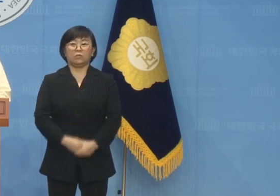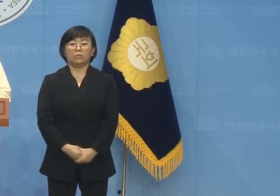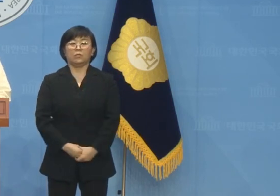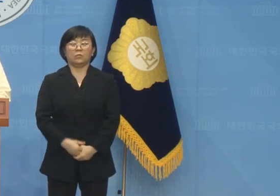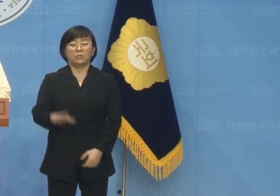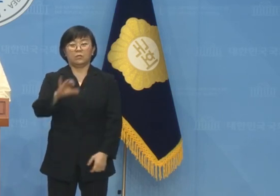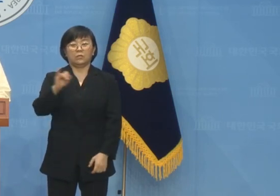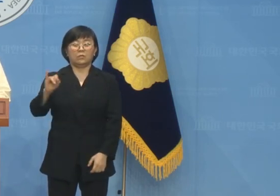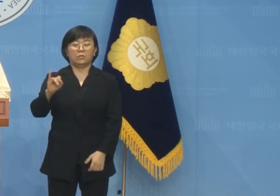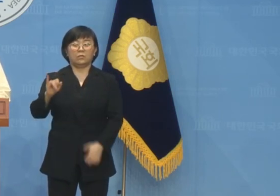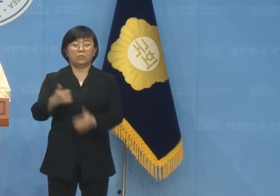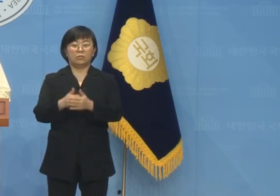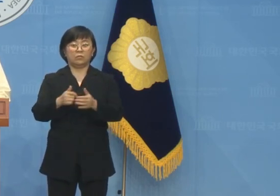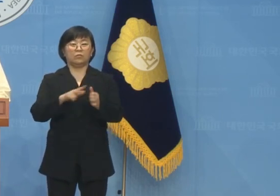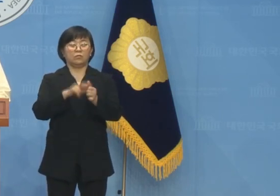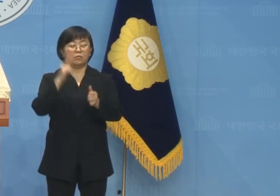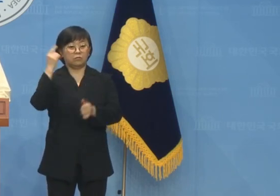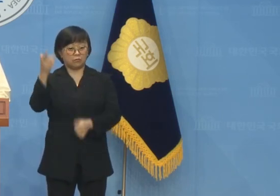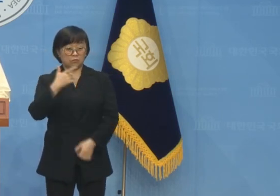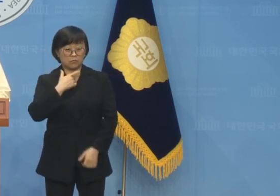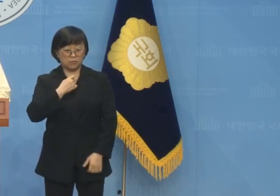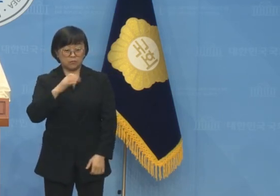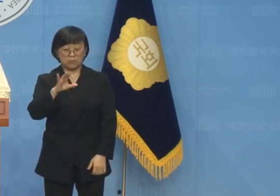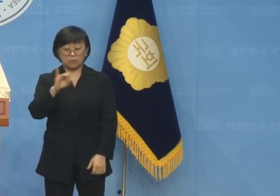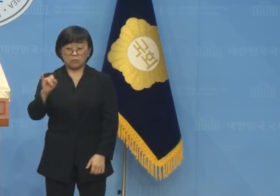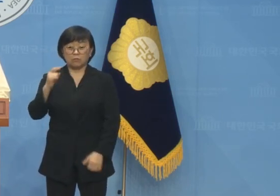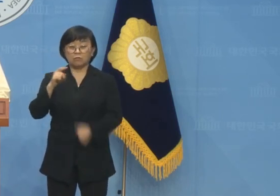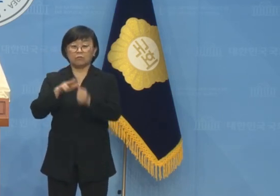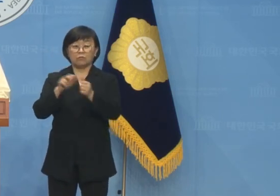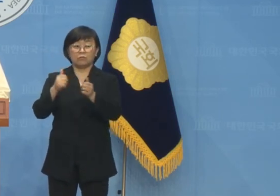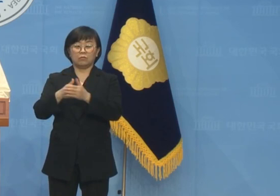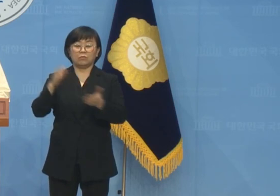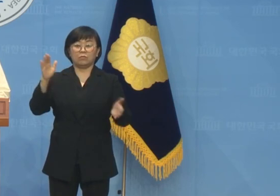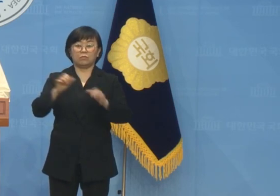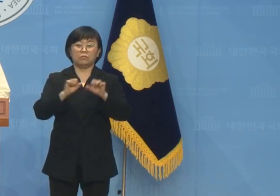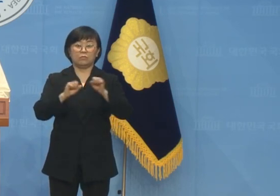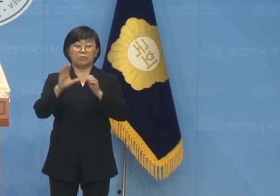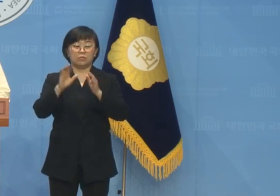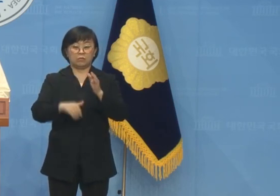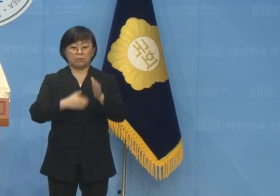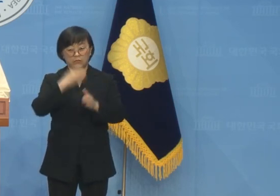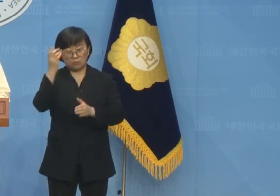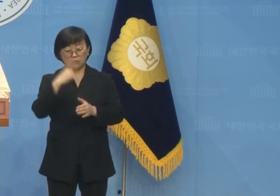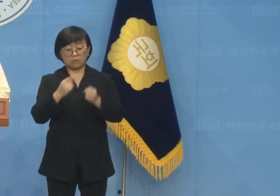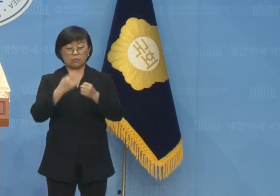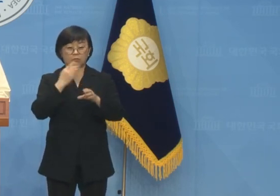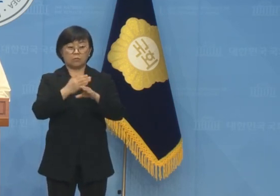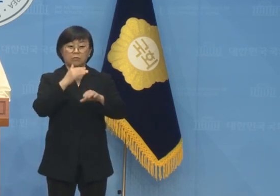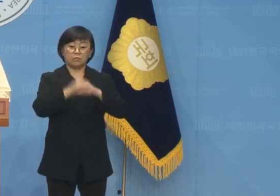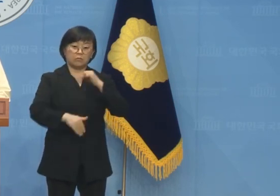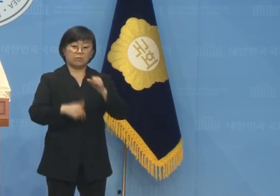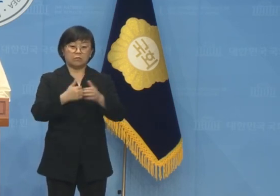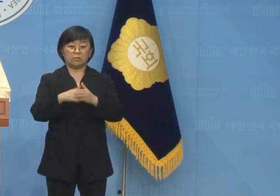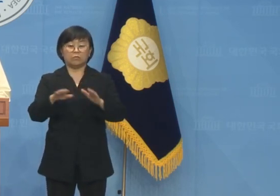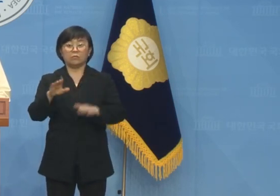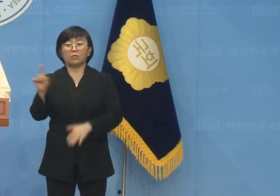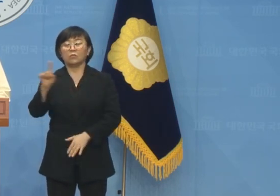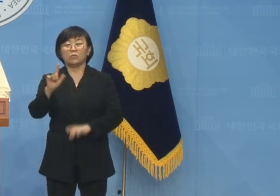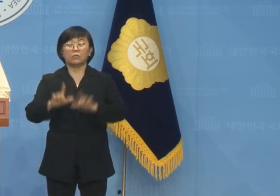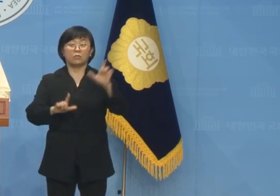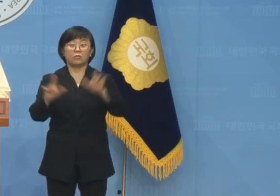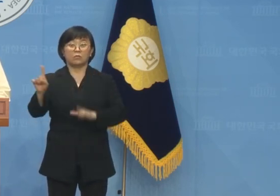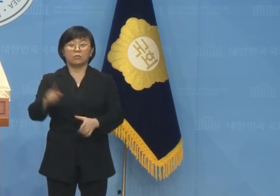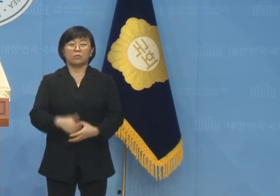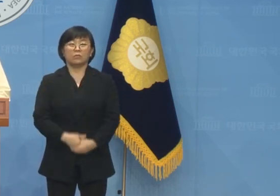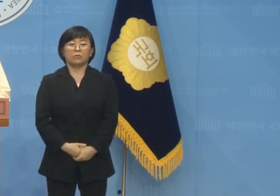이인영 후보에게 묻겠습니다 이인영 후보께서 학생 운동할 때 꿈꾸셨던 민주주의는 과연 어떤